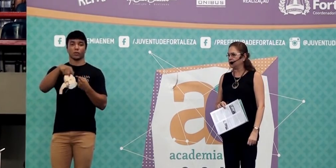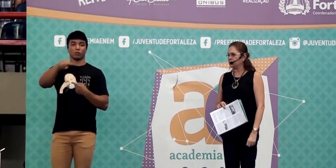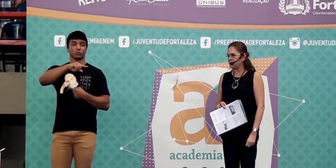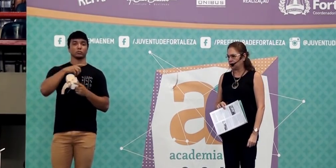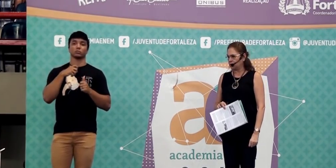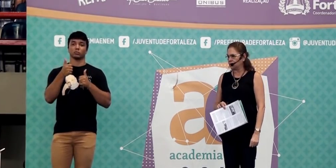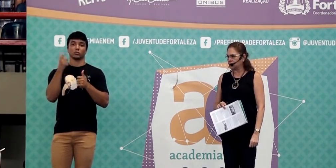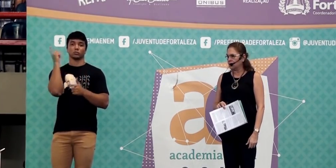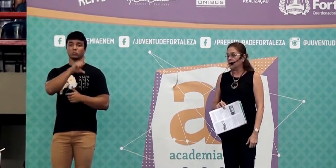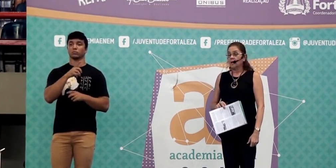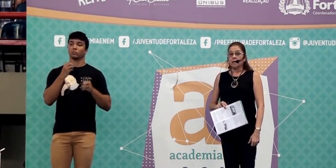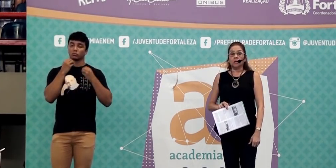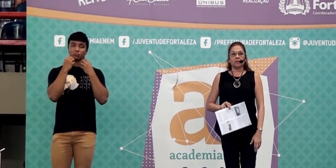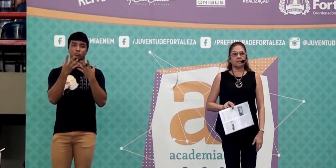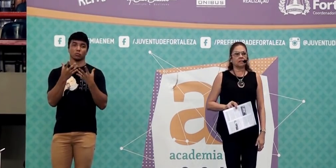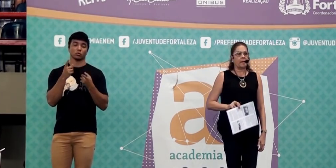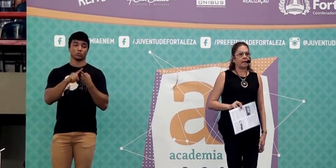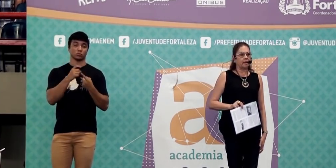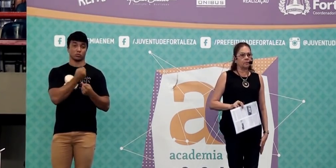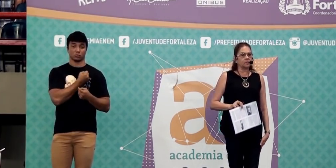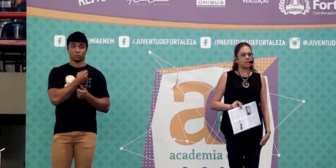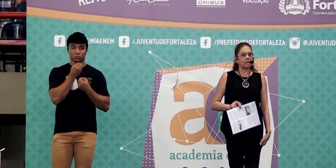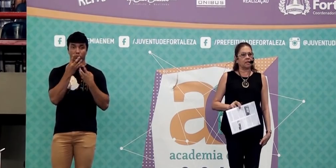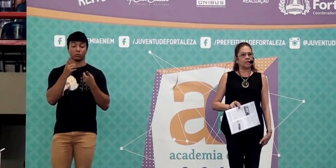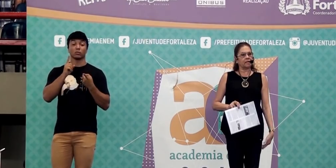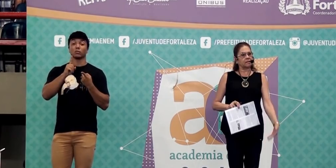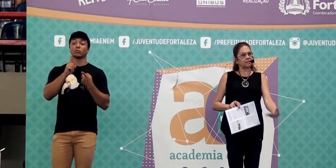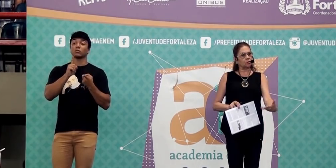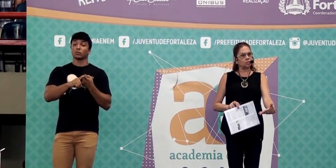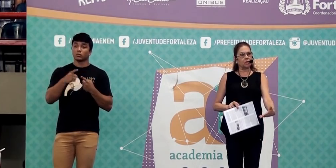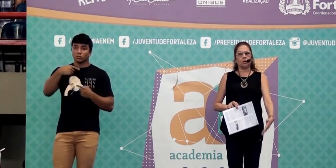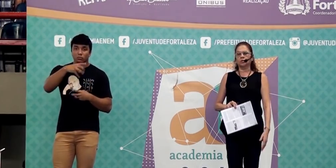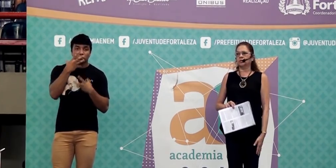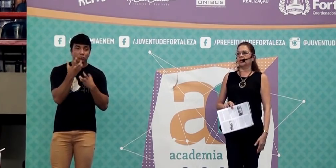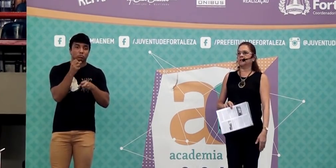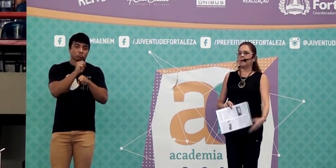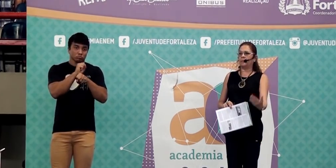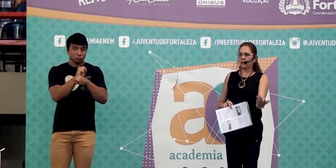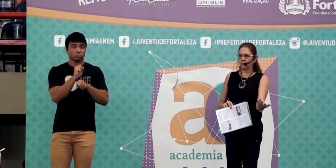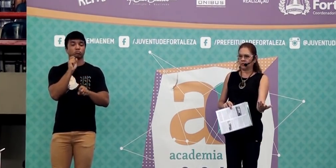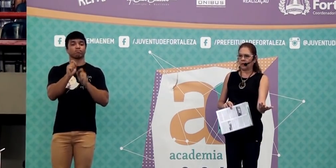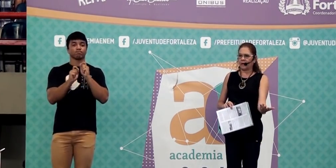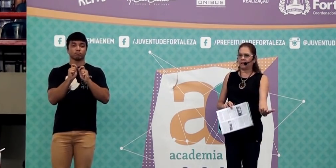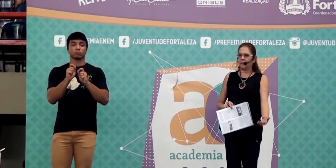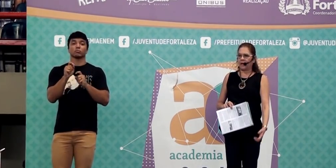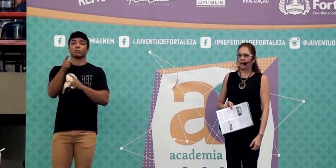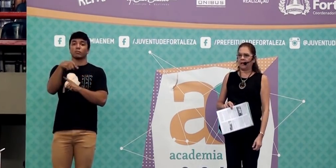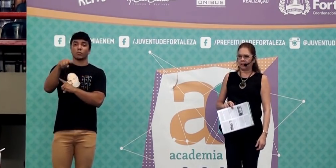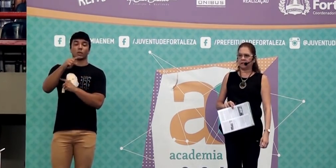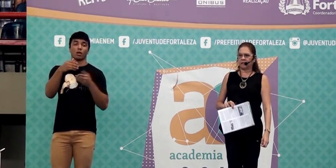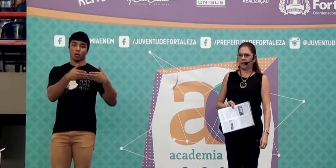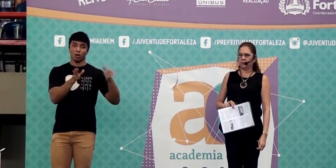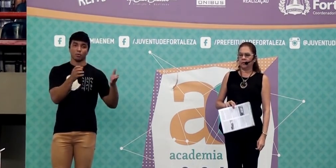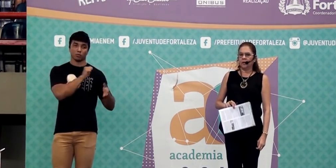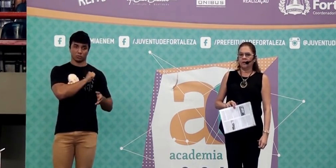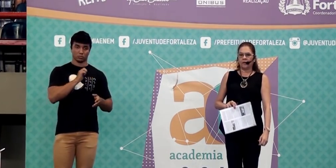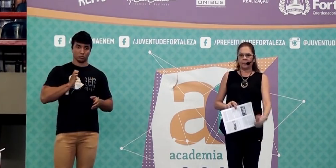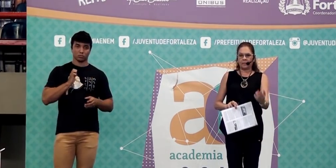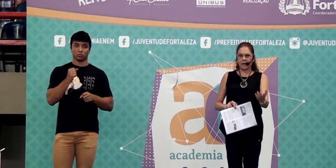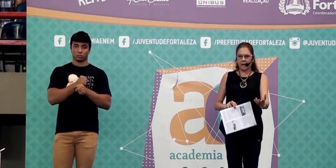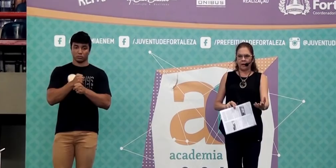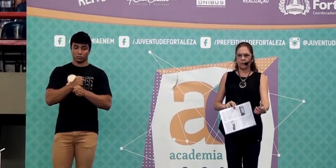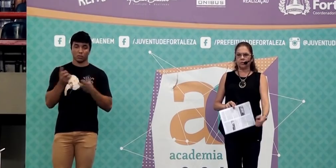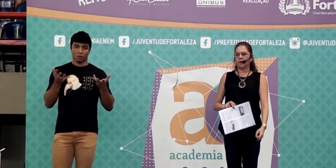serem bem-sucedidos. E nós esperamos que, nesse segundo encontro, nós abrimos o Academia Enem desse ano.